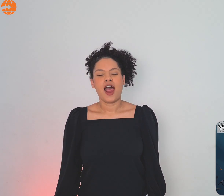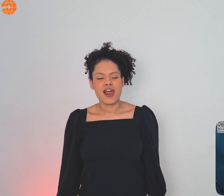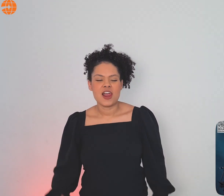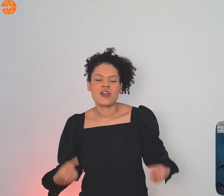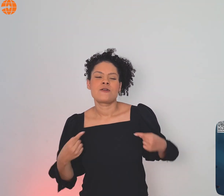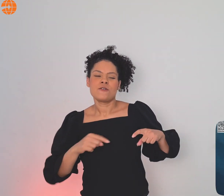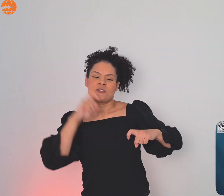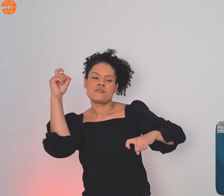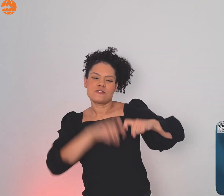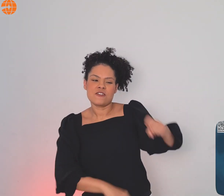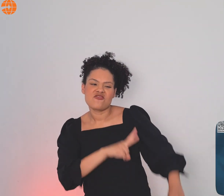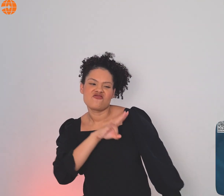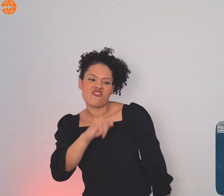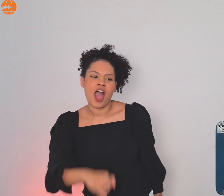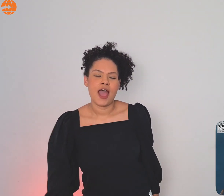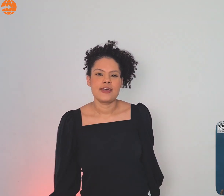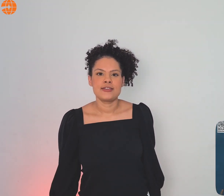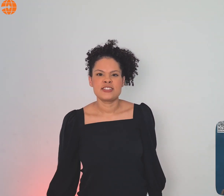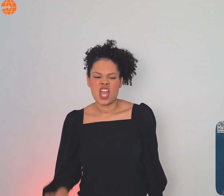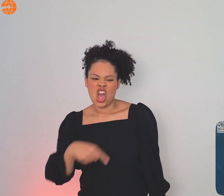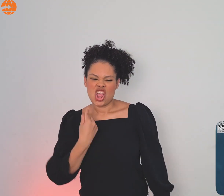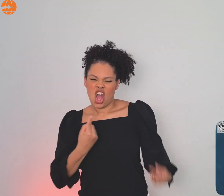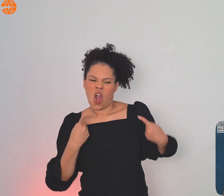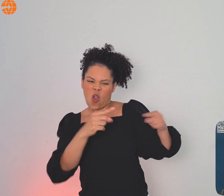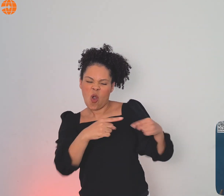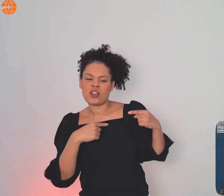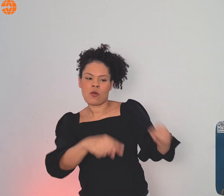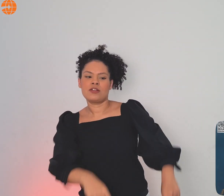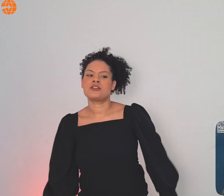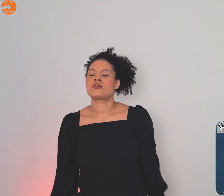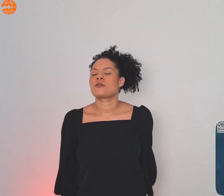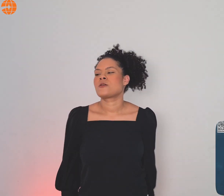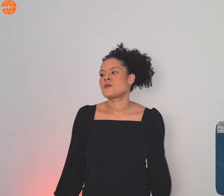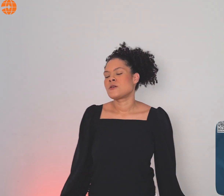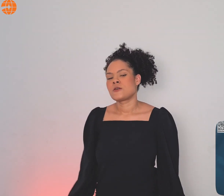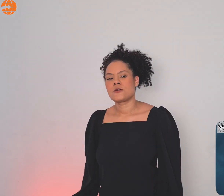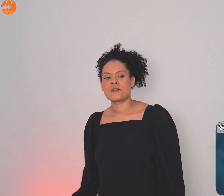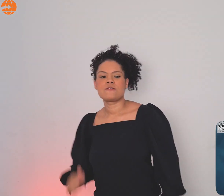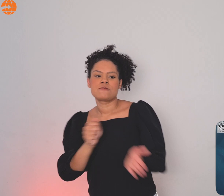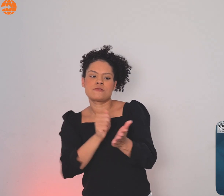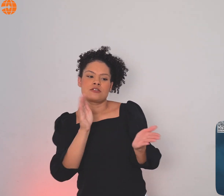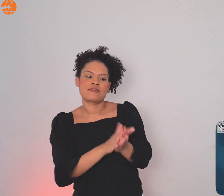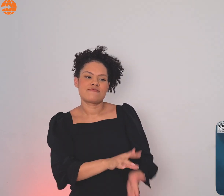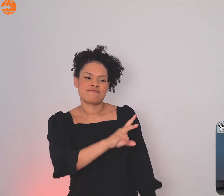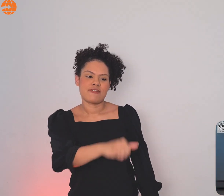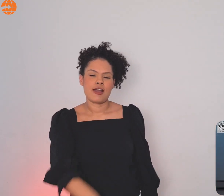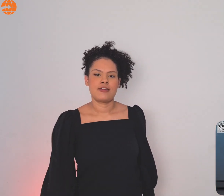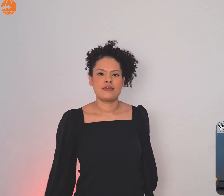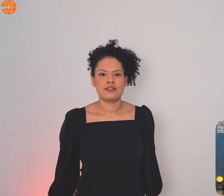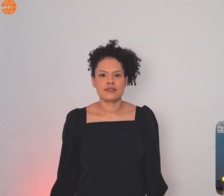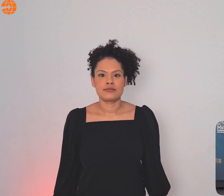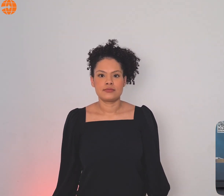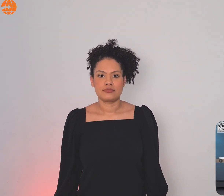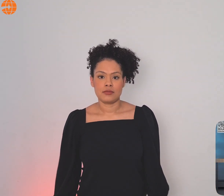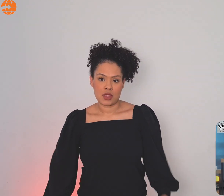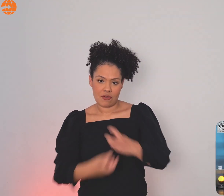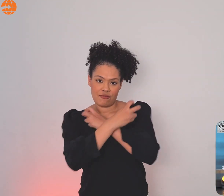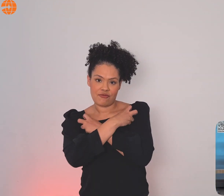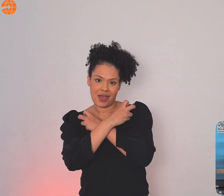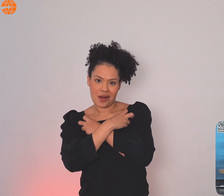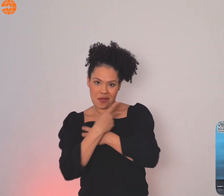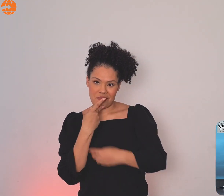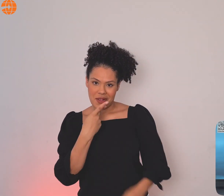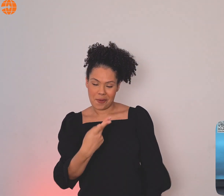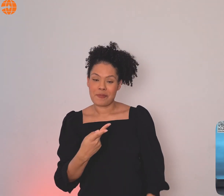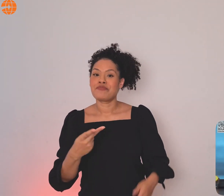sexuais, nós vamos arrebentar com eles, eles vão ver o que é bom para tosse agora. E aí acontece o que eu